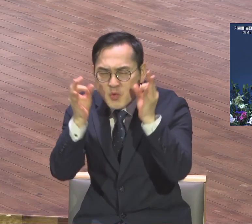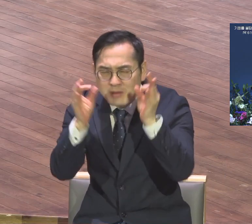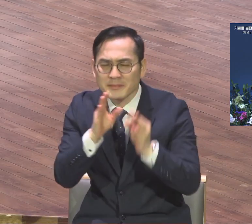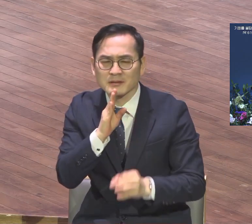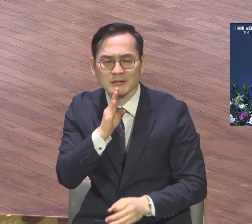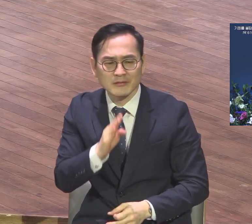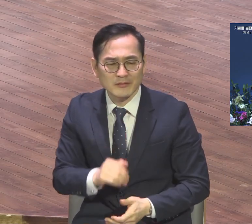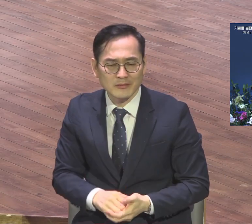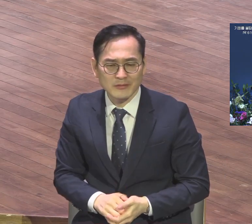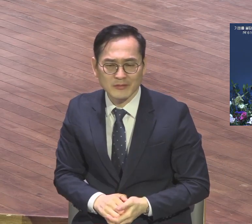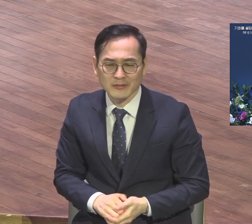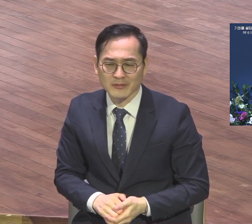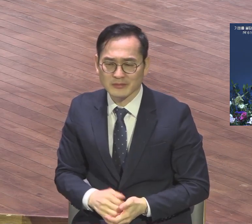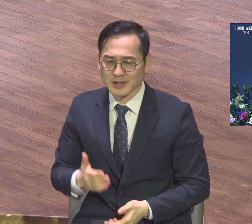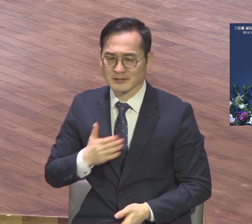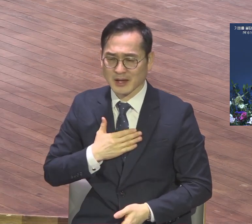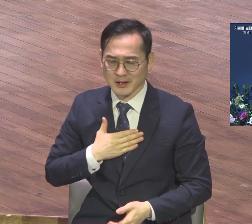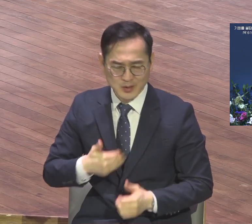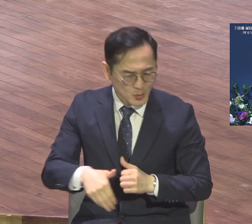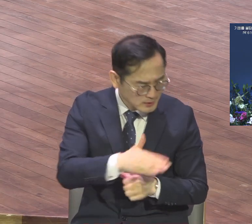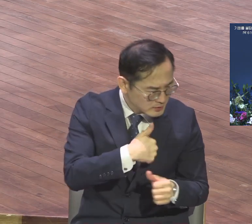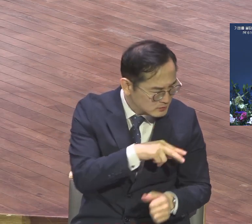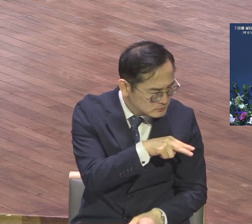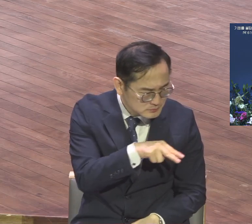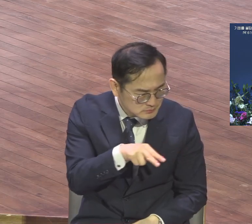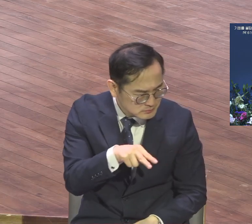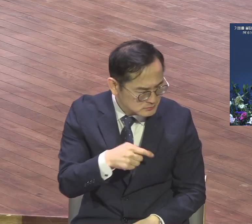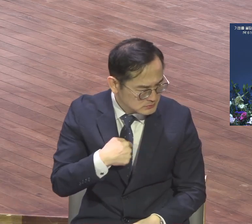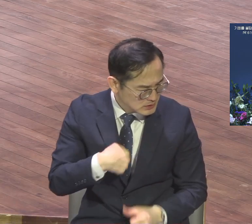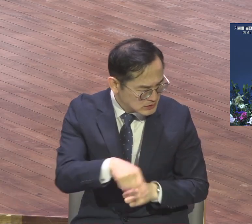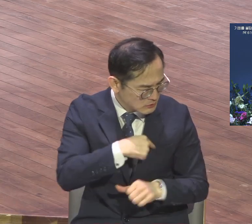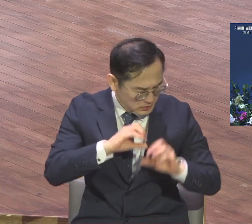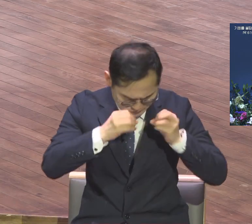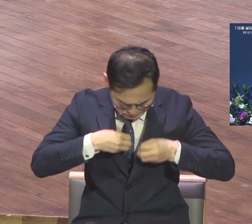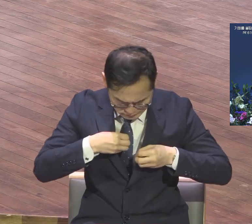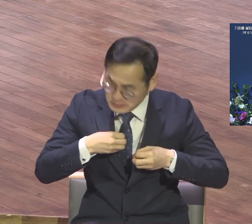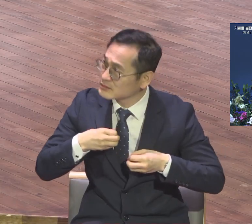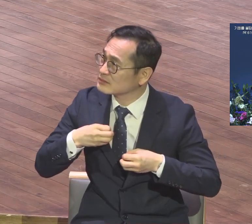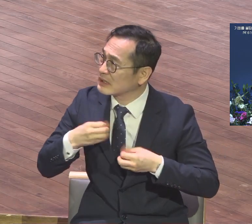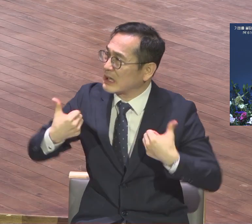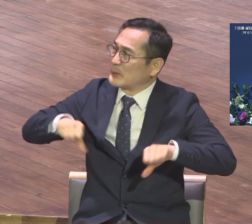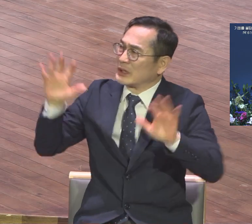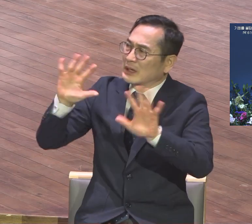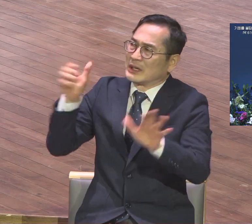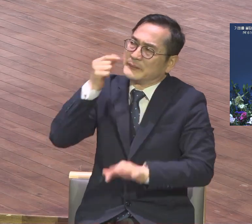내 수준과 내 환경을 바라보면서 포기하는 사람들이 있어요.